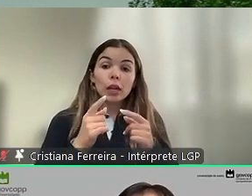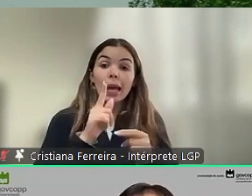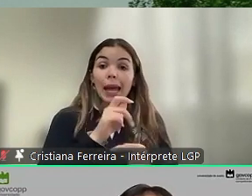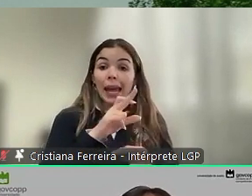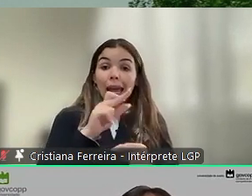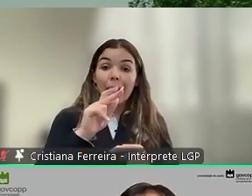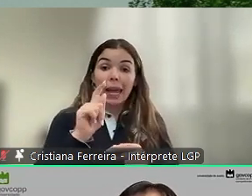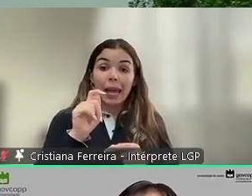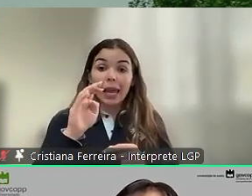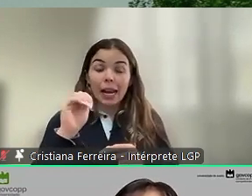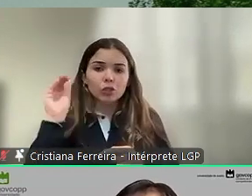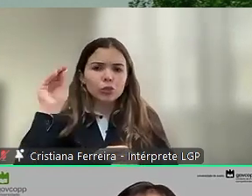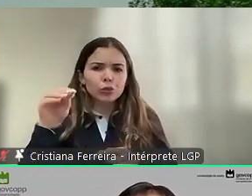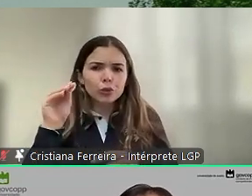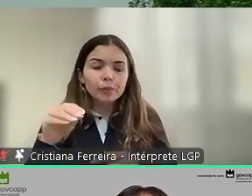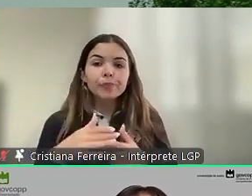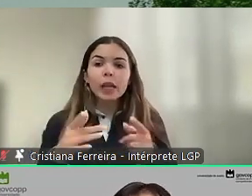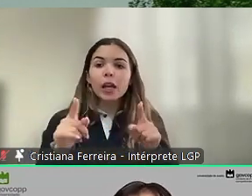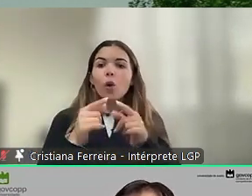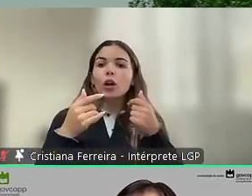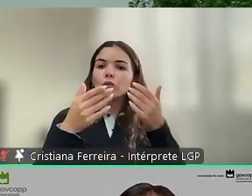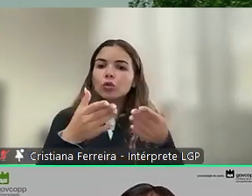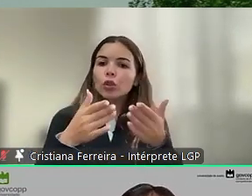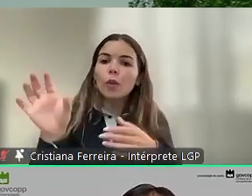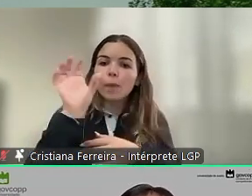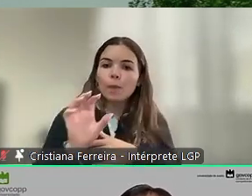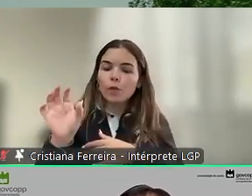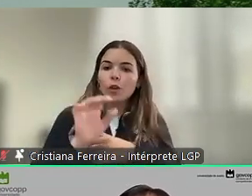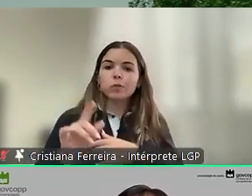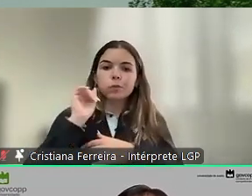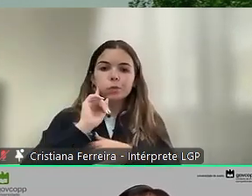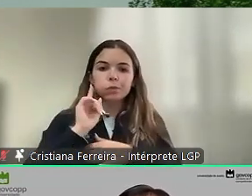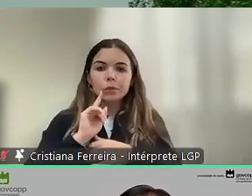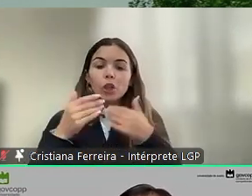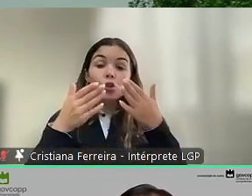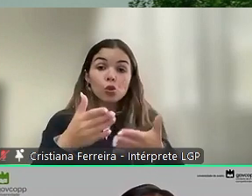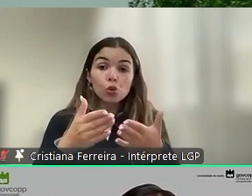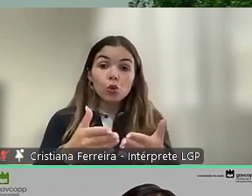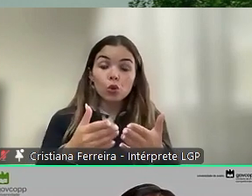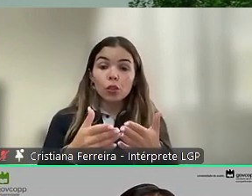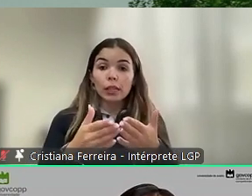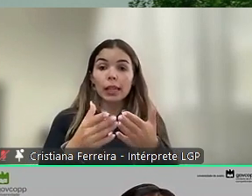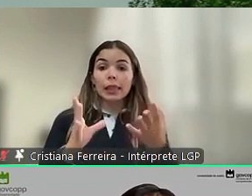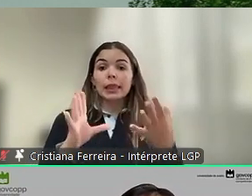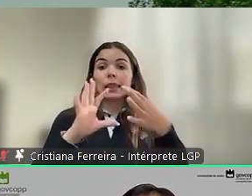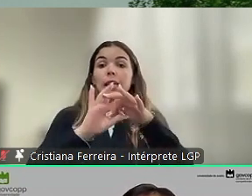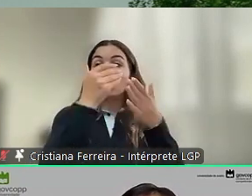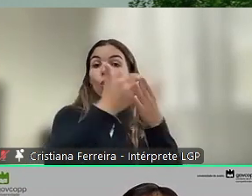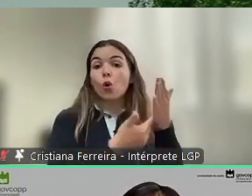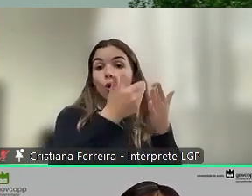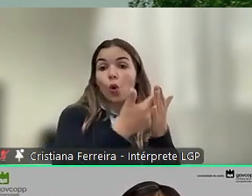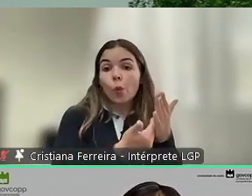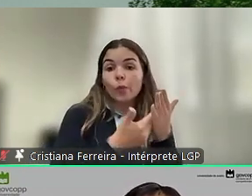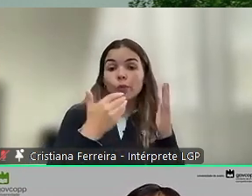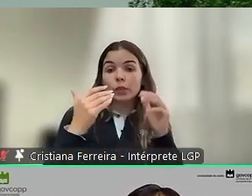estas entidades públicas, contribuem de uma maneira muito substantiva, ou seja, eles contribuem sobre a substância e sobre o documento, as questões